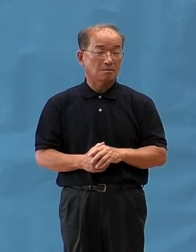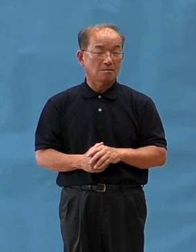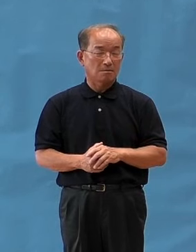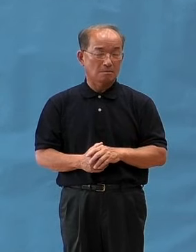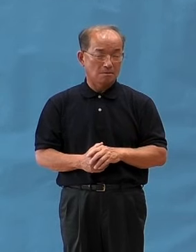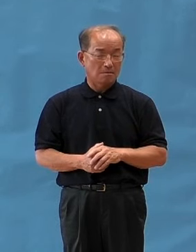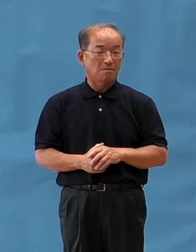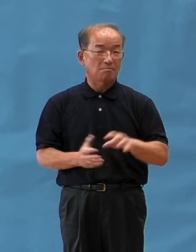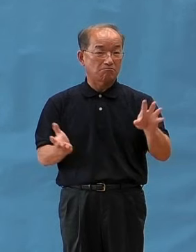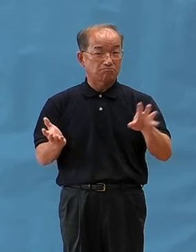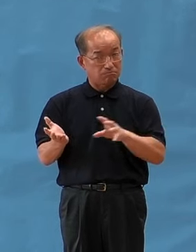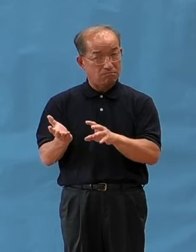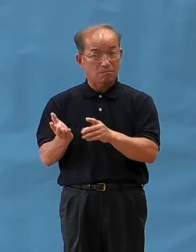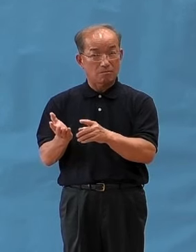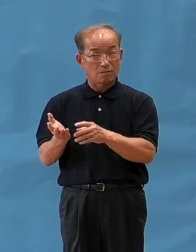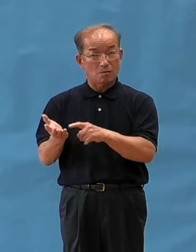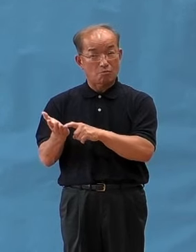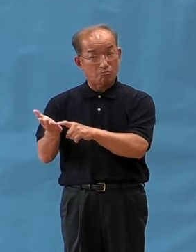その